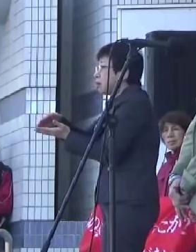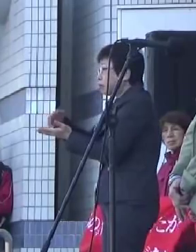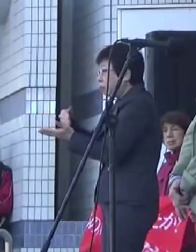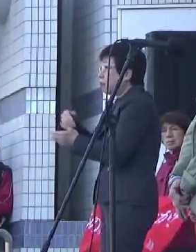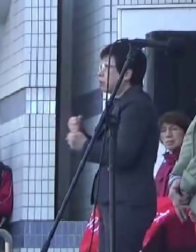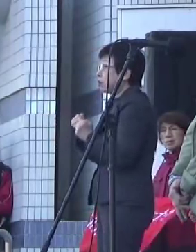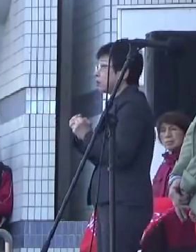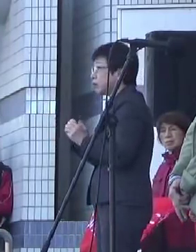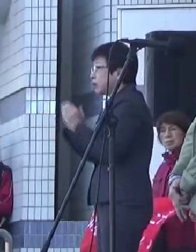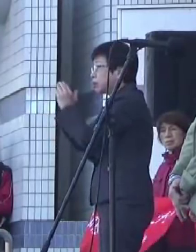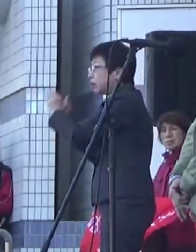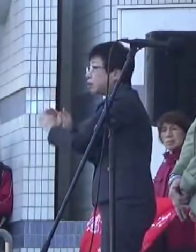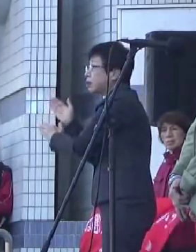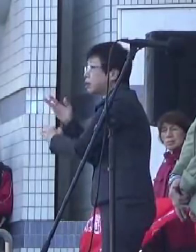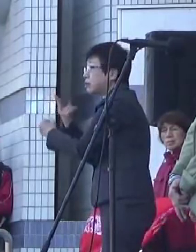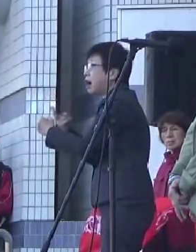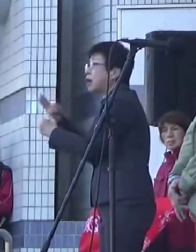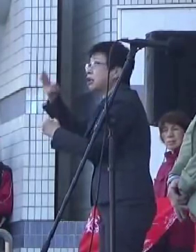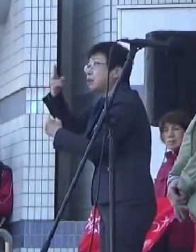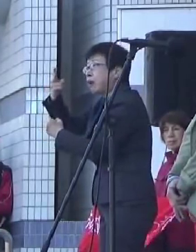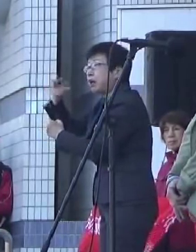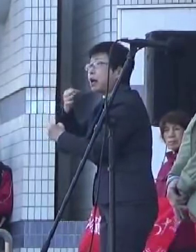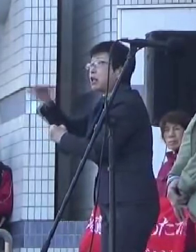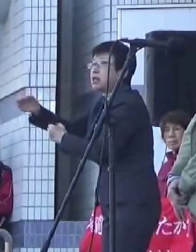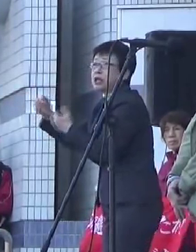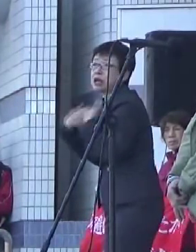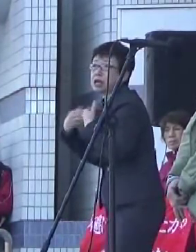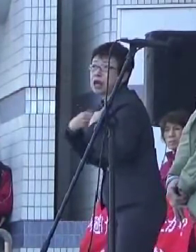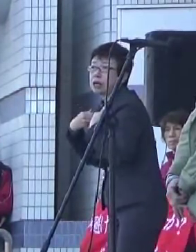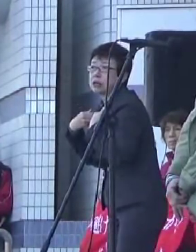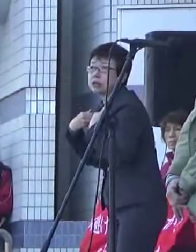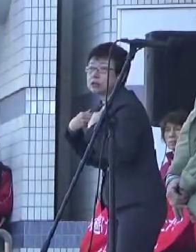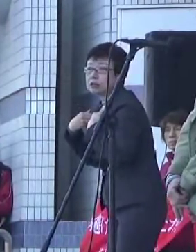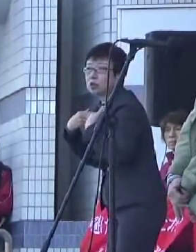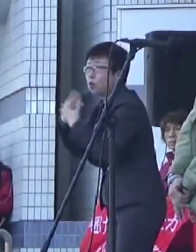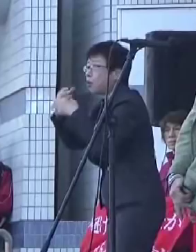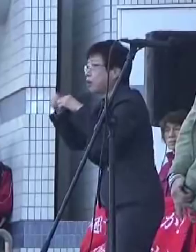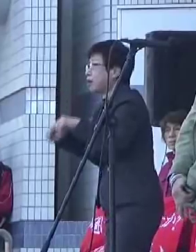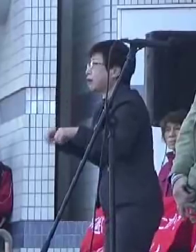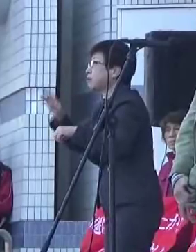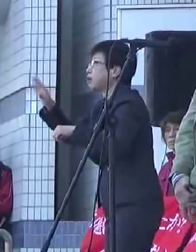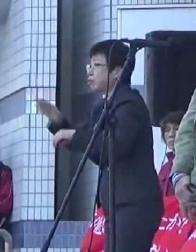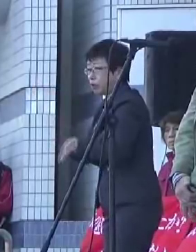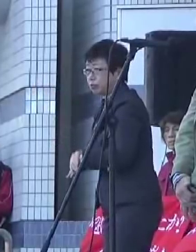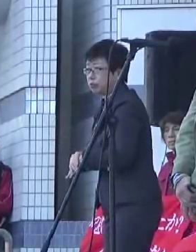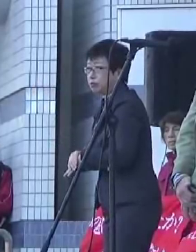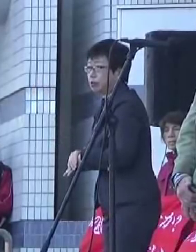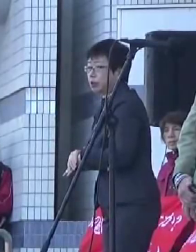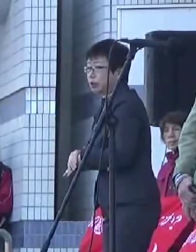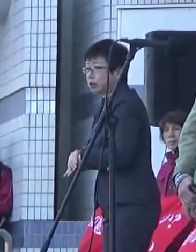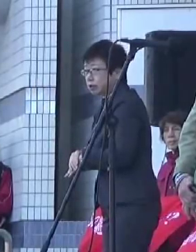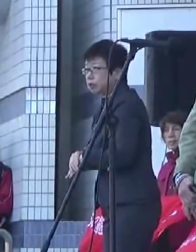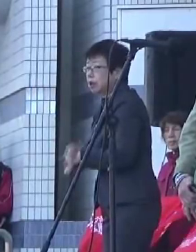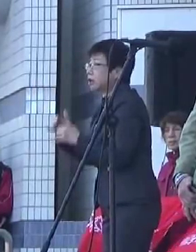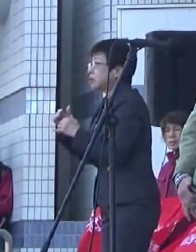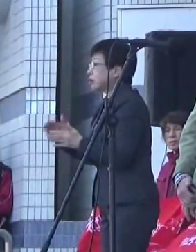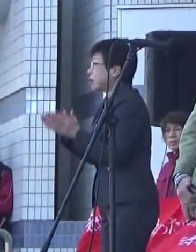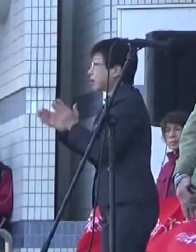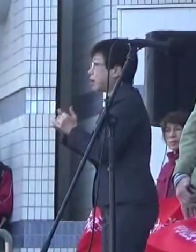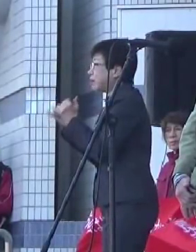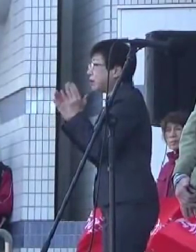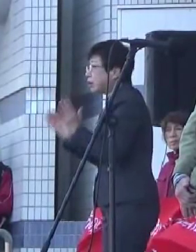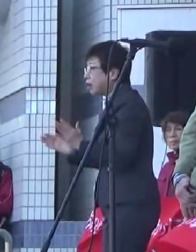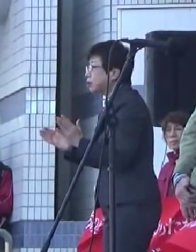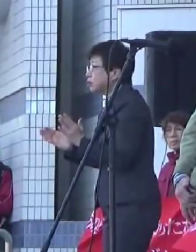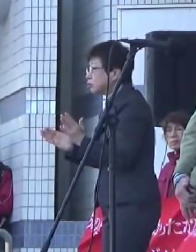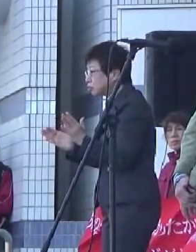の使用料を請求されるという契約になっております。で、それから民間の住